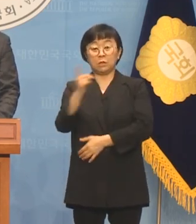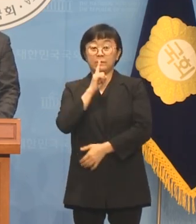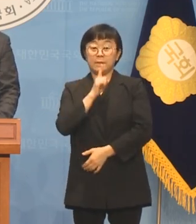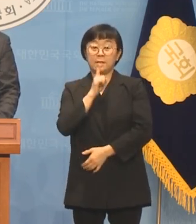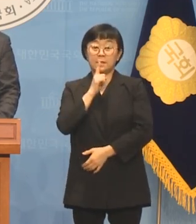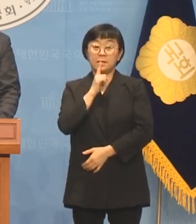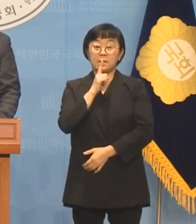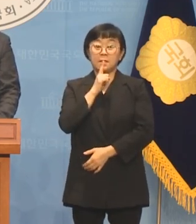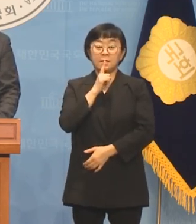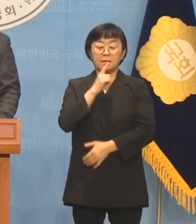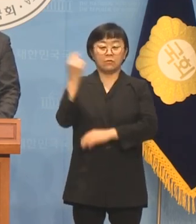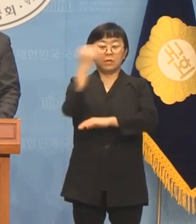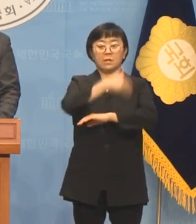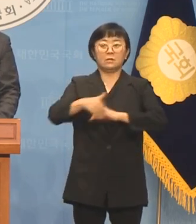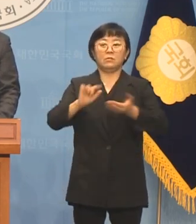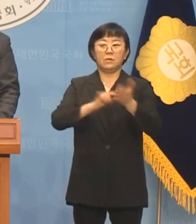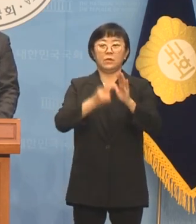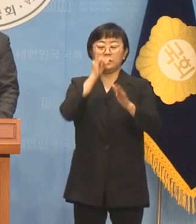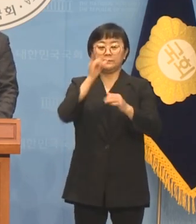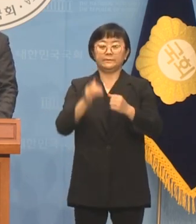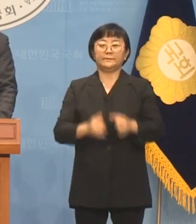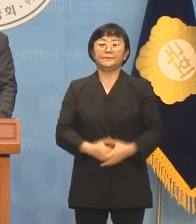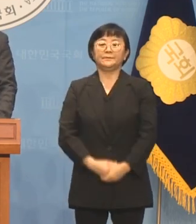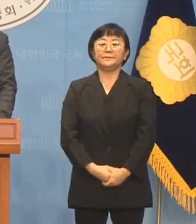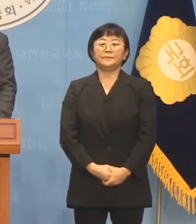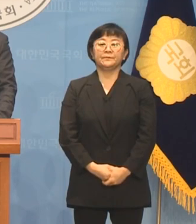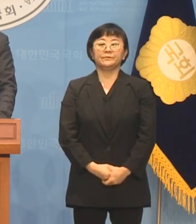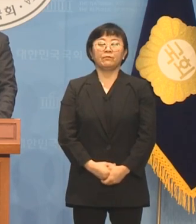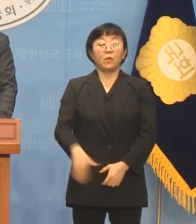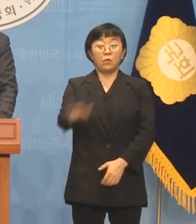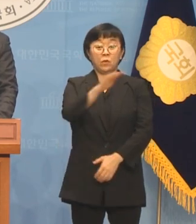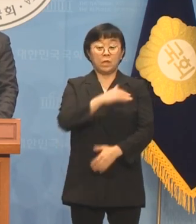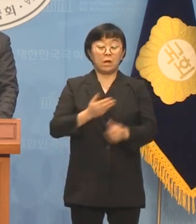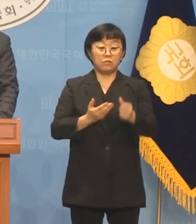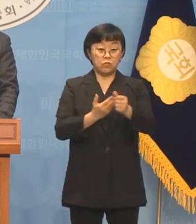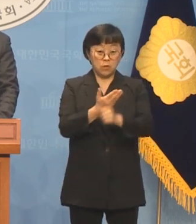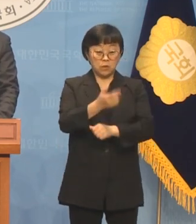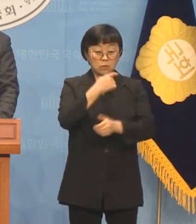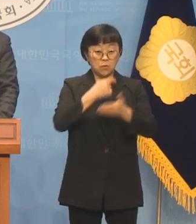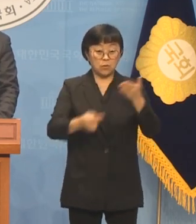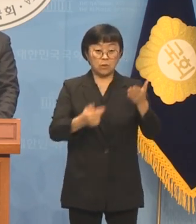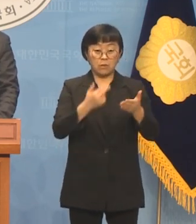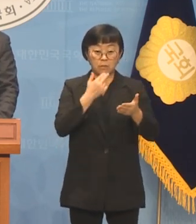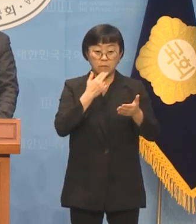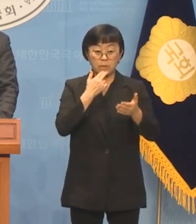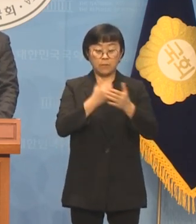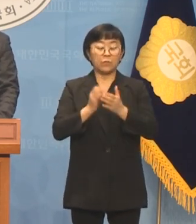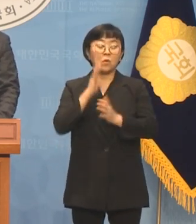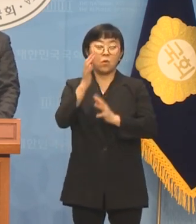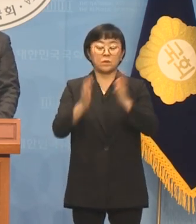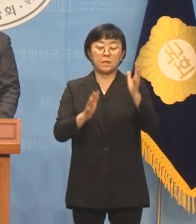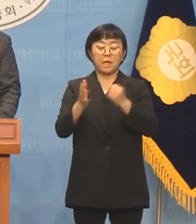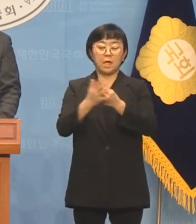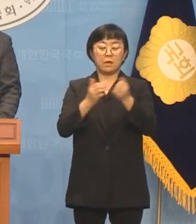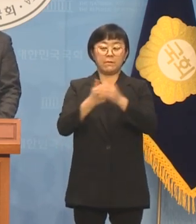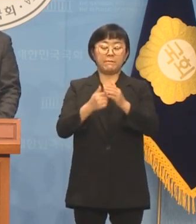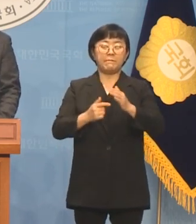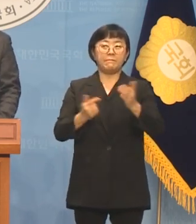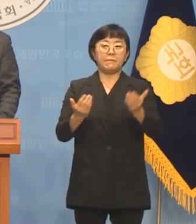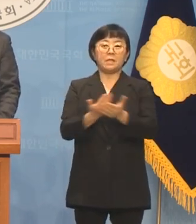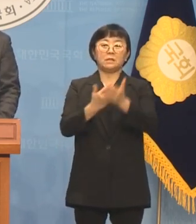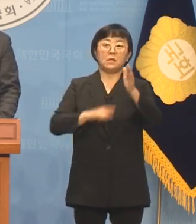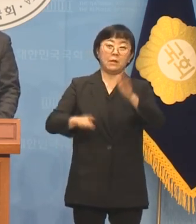채우겠다는 야심찬 계획을 발표했습니다. 우리가 무역에서 불이익을 받지 않고 녹색 선진국으로